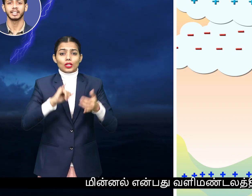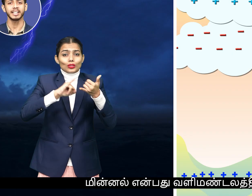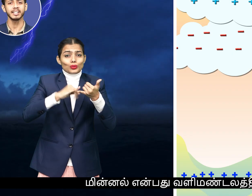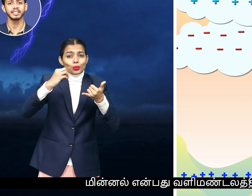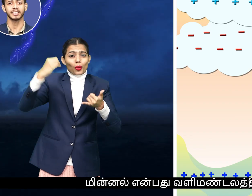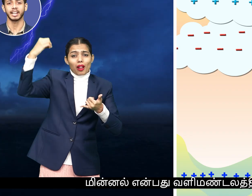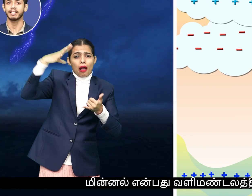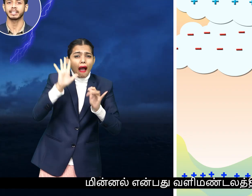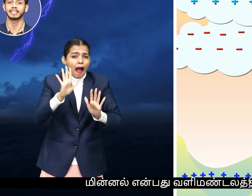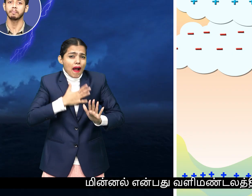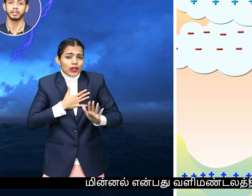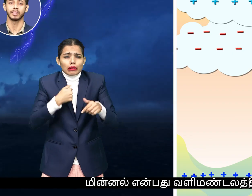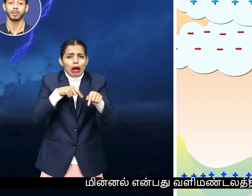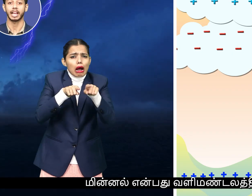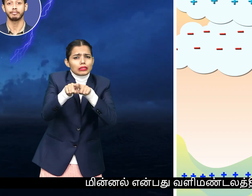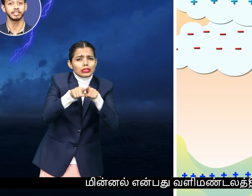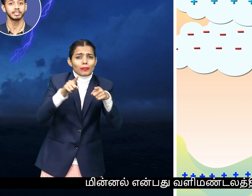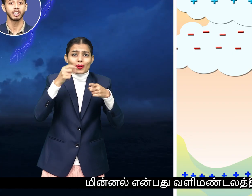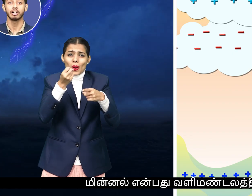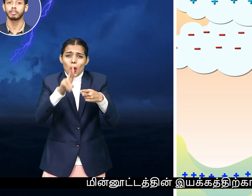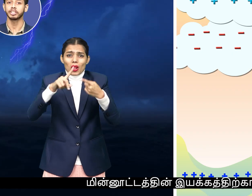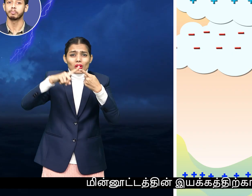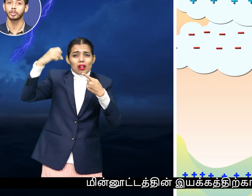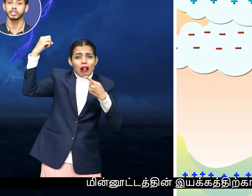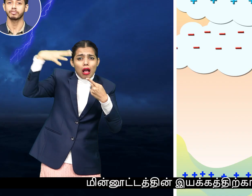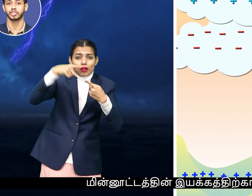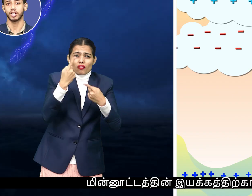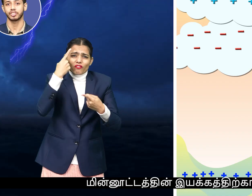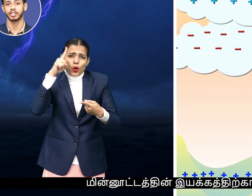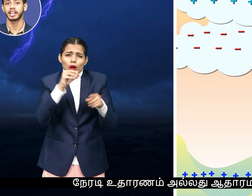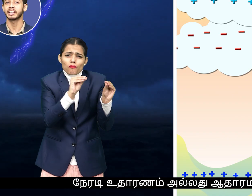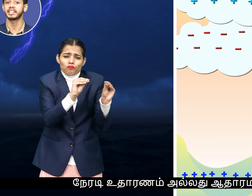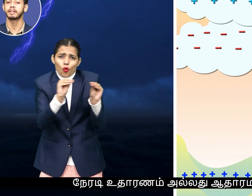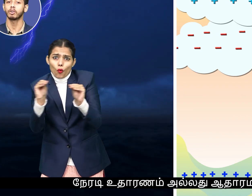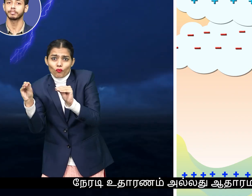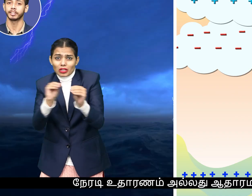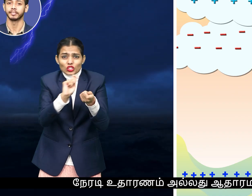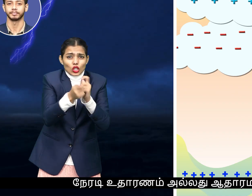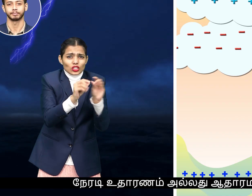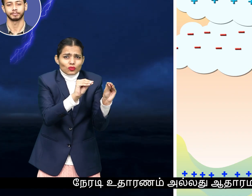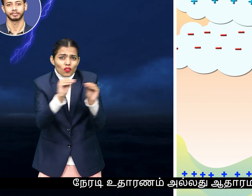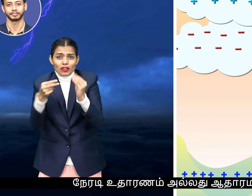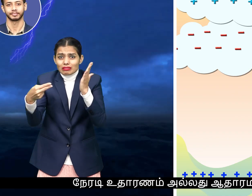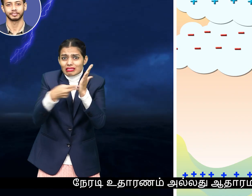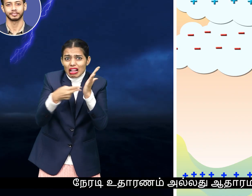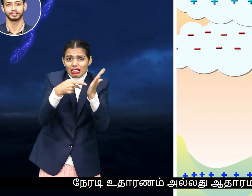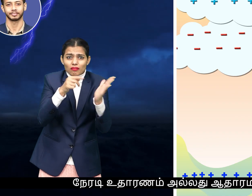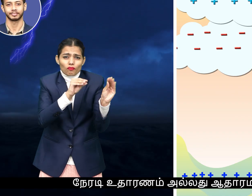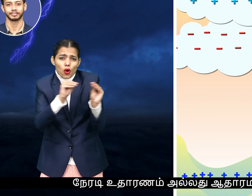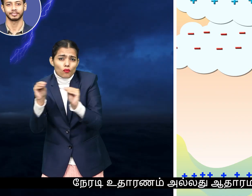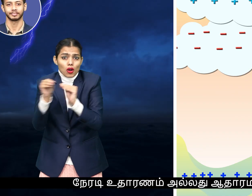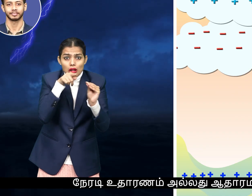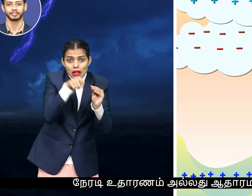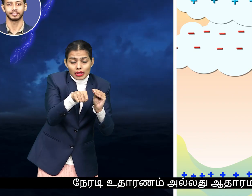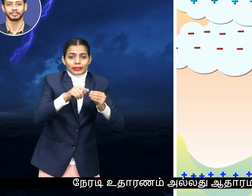இவ்வாறு மின்னல் என்பது வளிமண்டலத்தில் மின்னோட்டத்தின் இயக்கத்திற்கான நேரடி எடுத்துக்காட்டு அல்லது